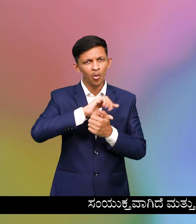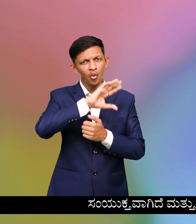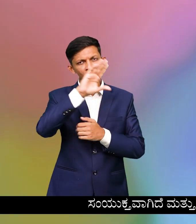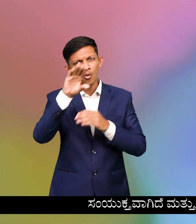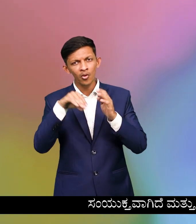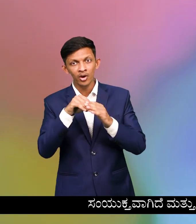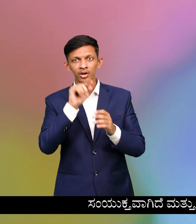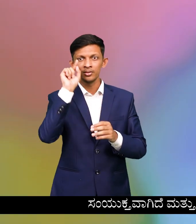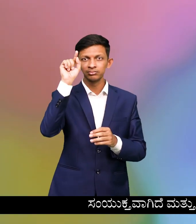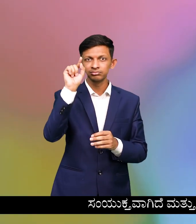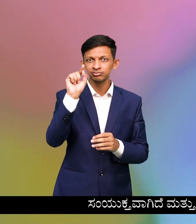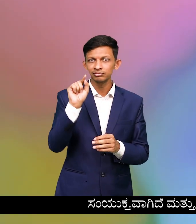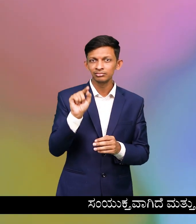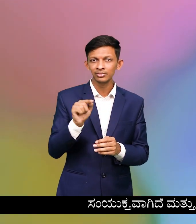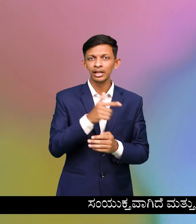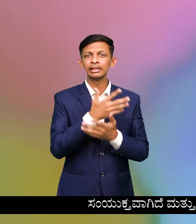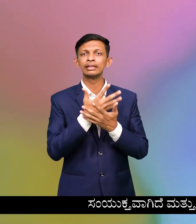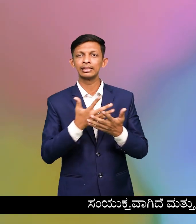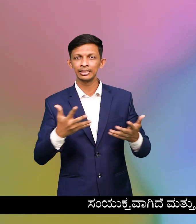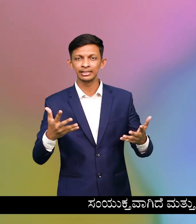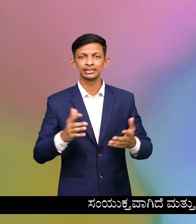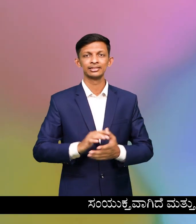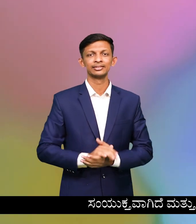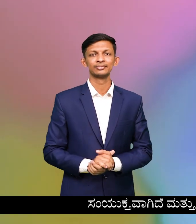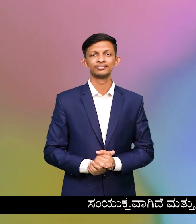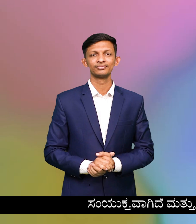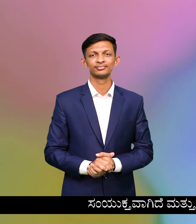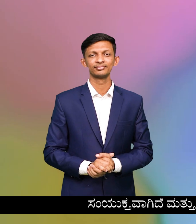ಮತ್ತು ಆ ವಸ್ತುವಿನ ಎಲ್ಲ ಗುಣಲಕ್ಷಣಗಳನ್ನು ಊಹಿಸಿಕೊಳ್ಳುತ್ತದೆ.